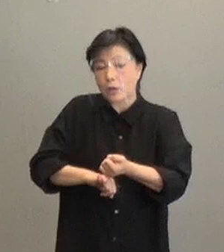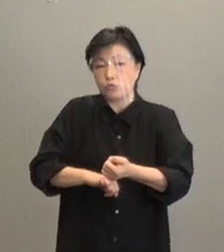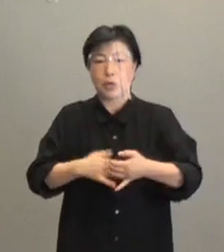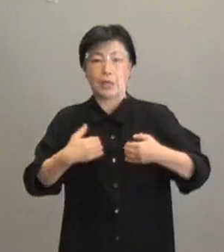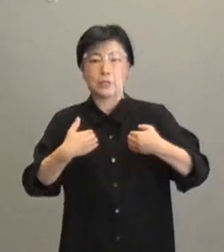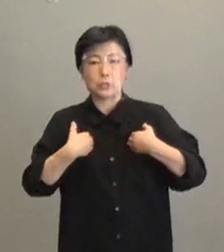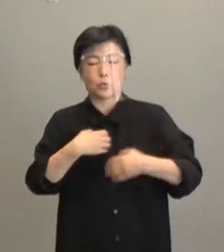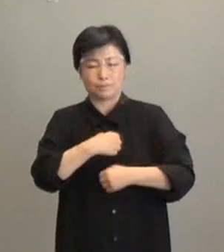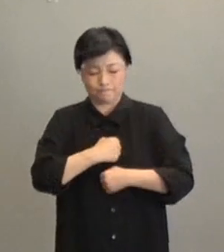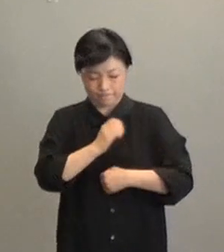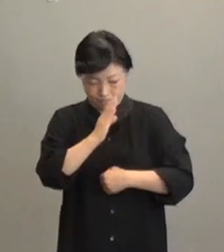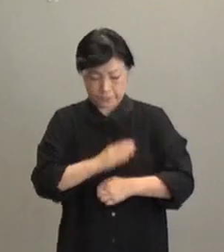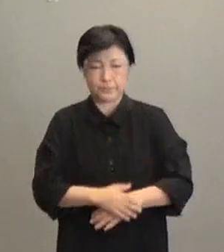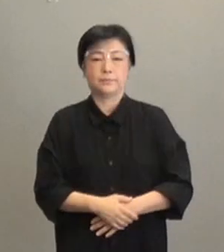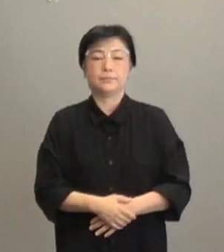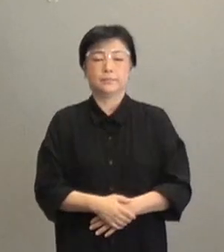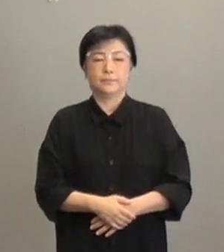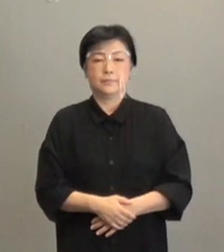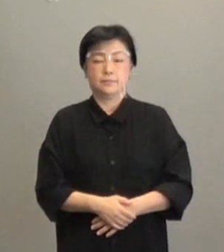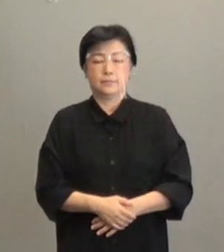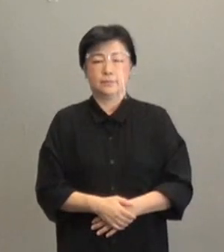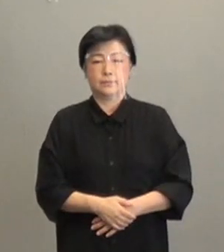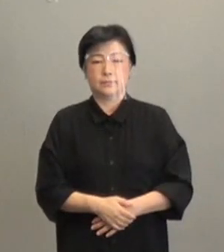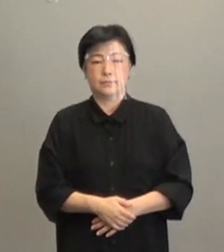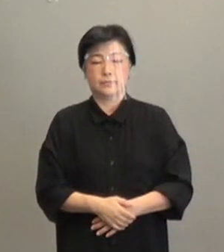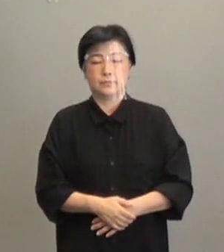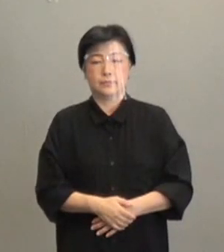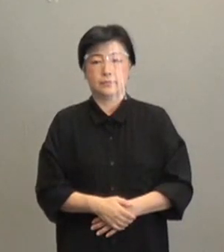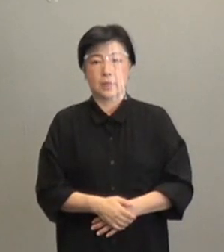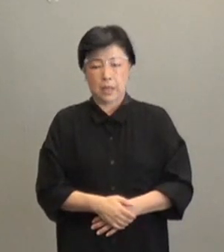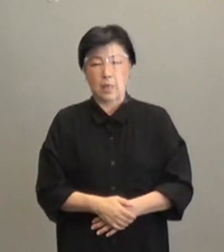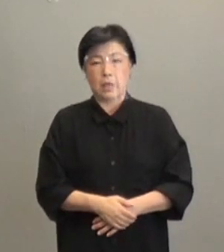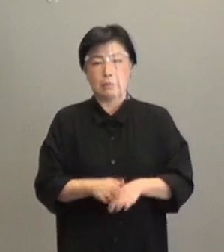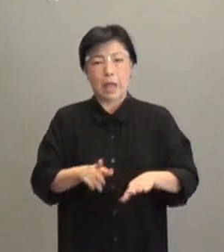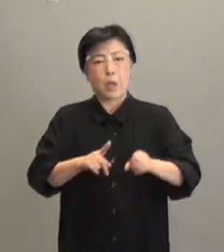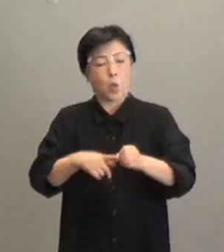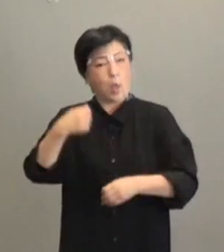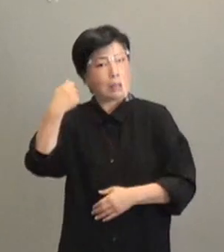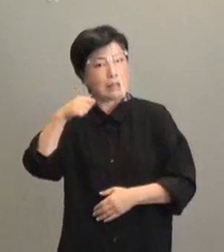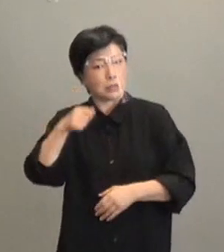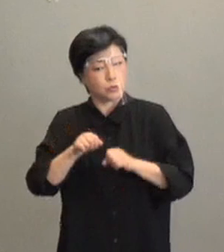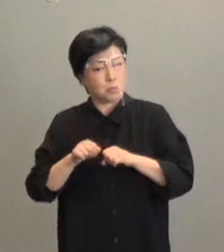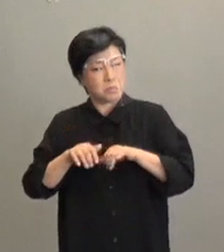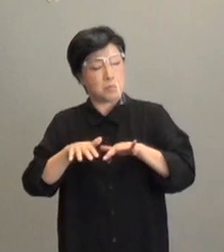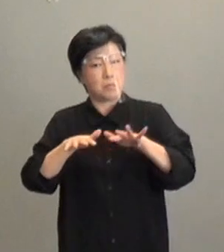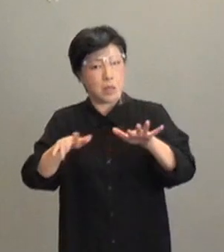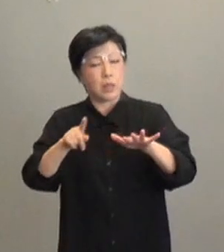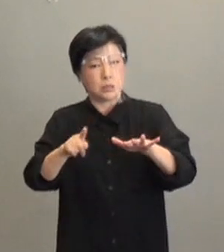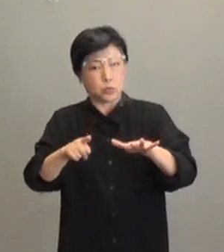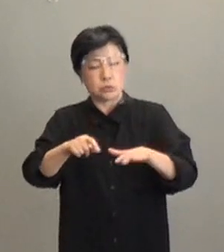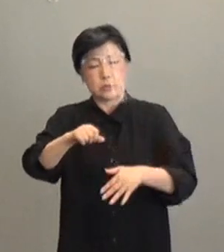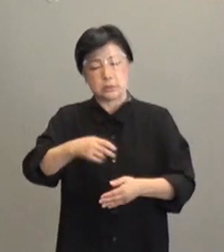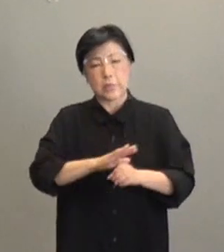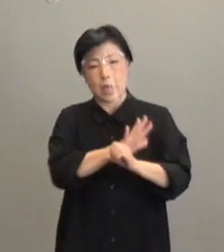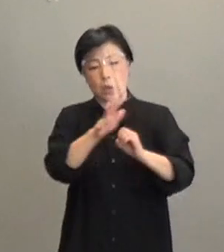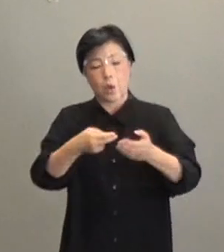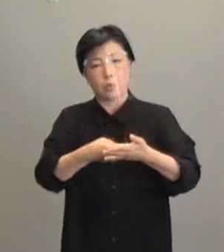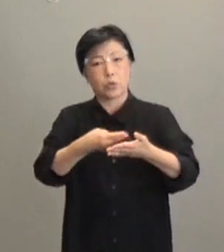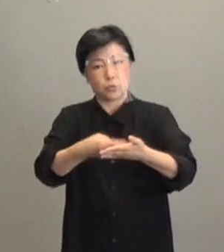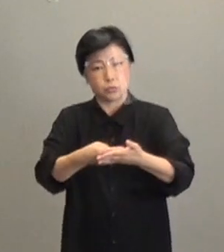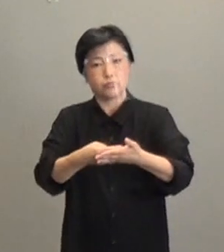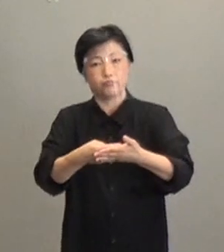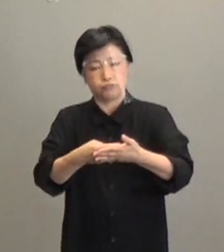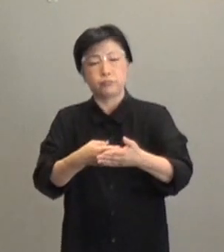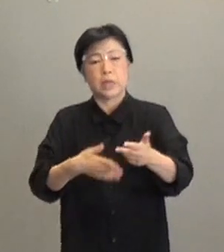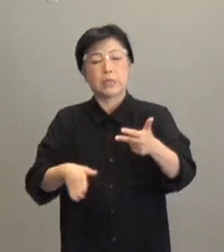ご注意をお願いをいたします。なお、この夏の感染拡大を踏まえて病床や宿泊療養施設の確